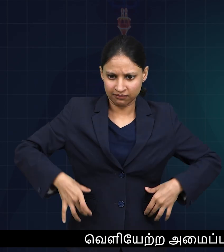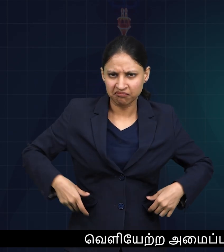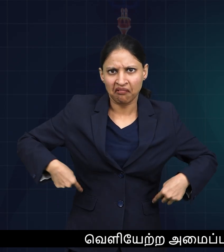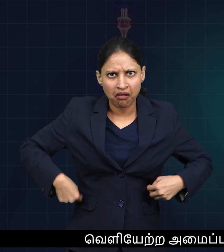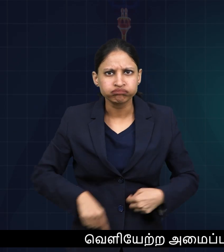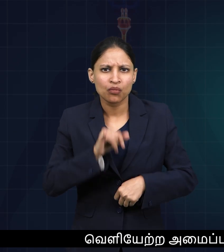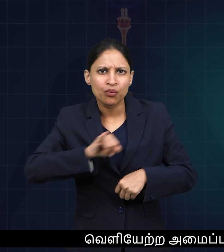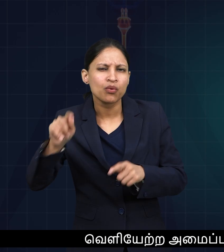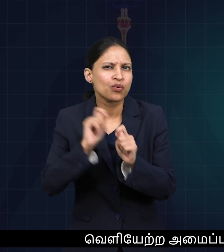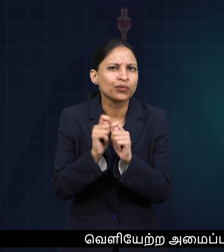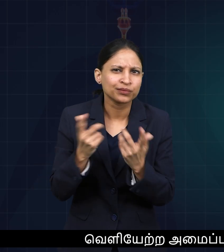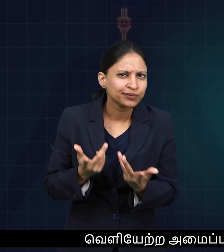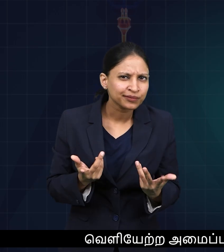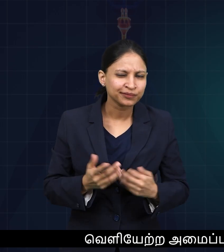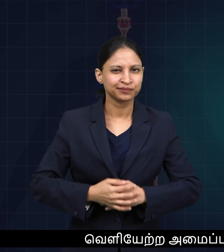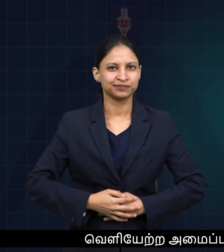செயல்பாடுகள்.